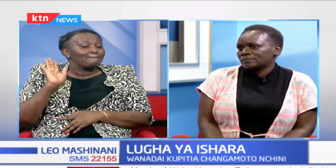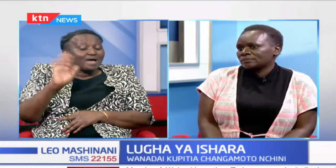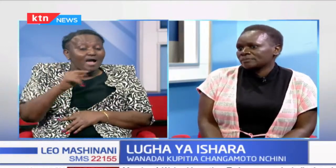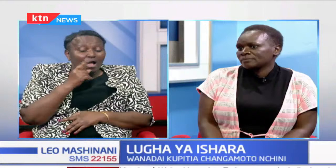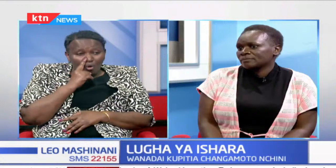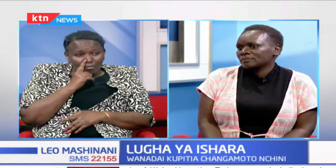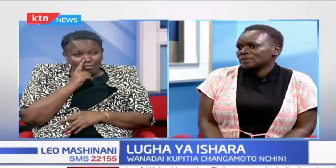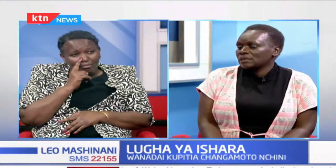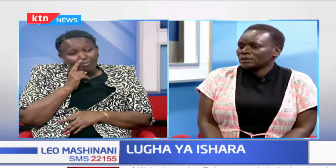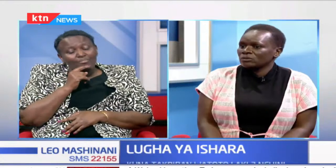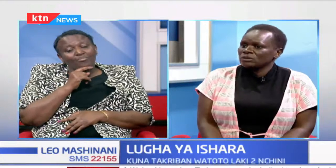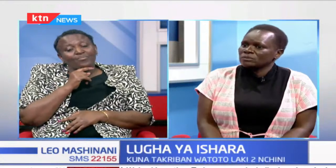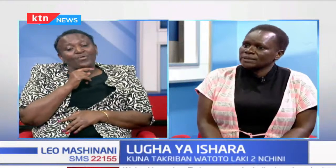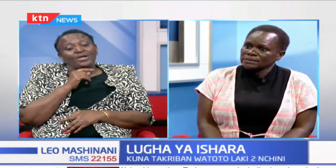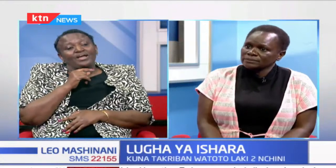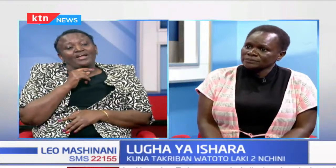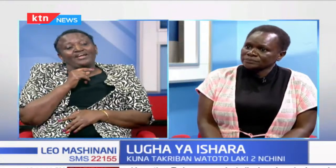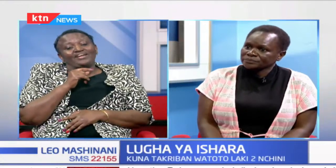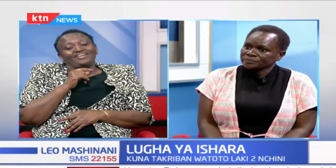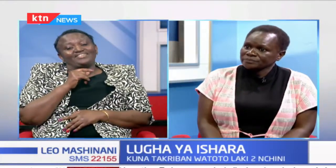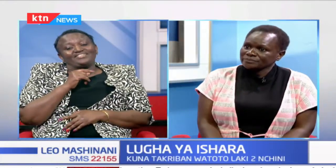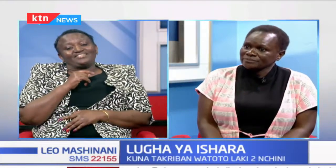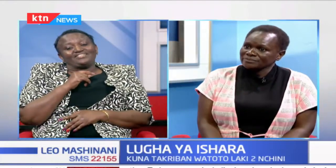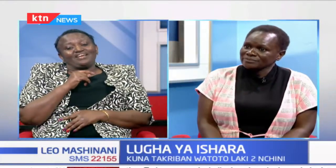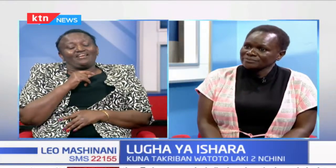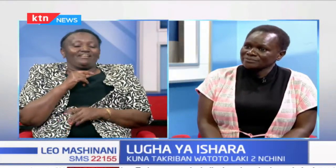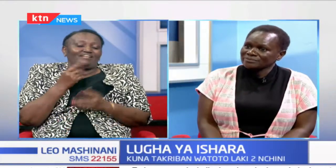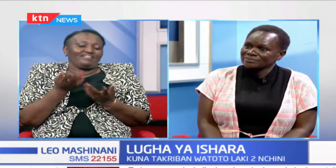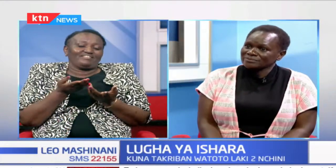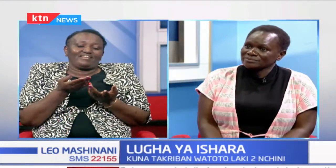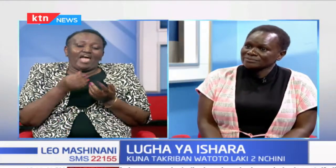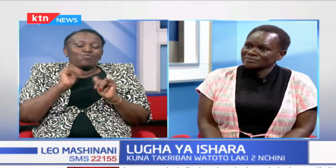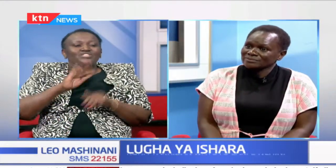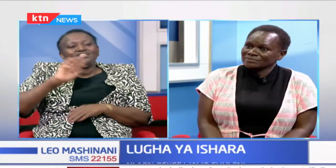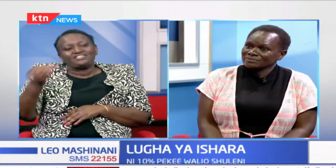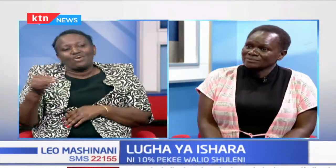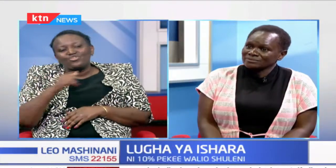chakula. Nikarudi nyumbani.